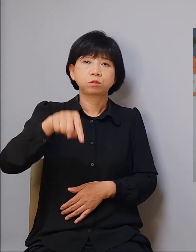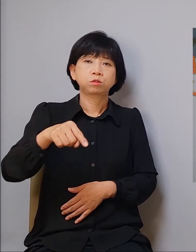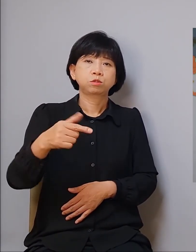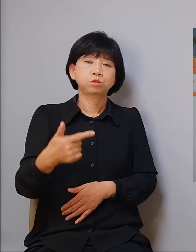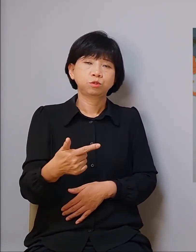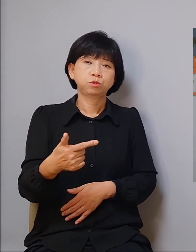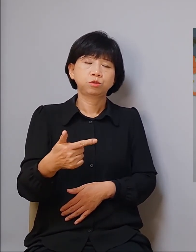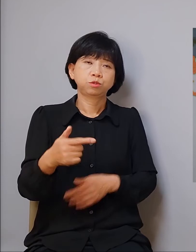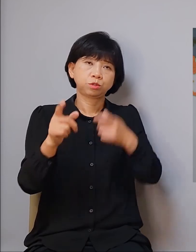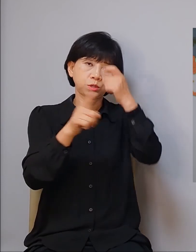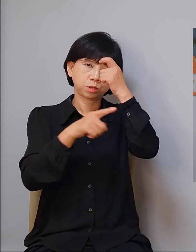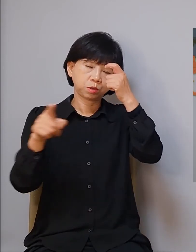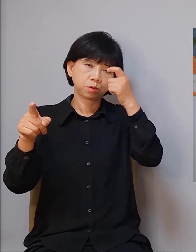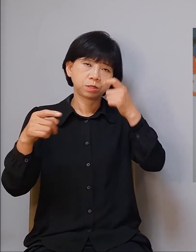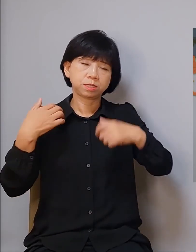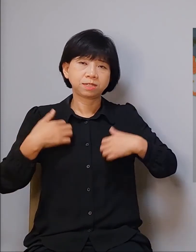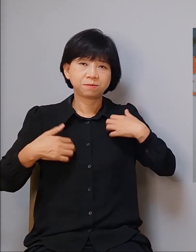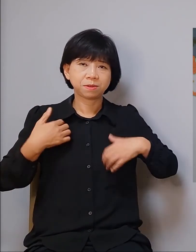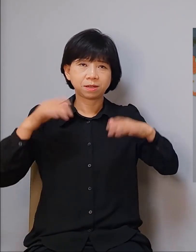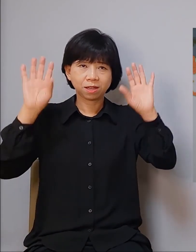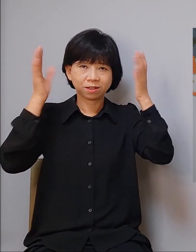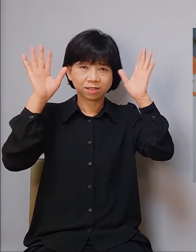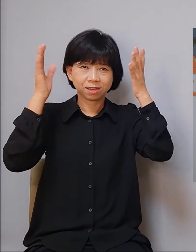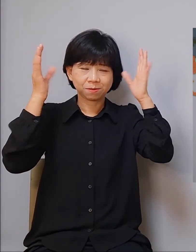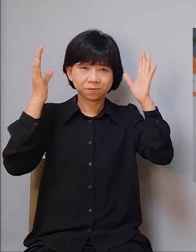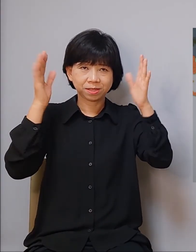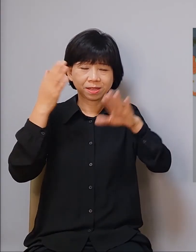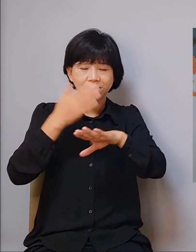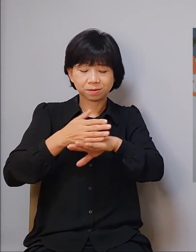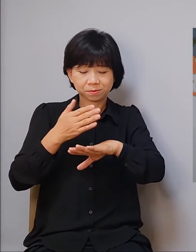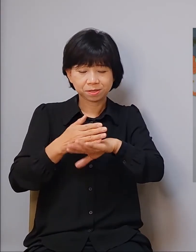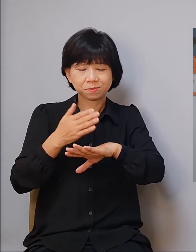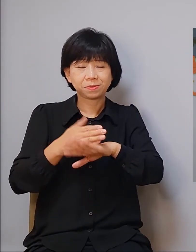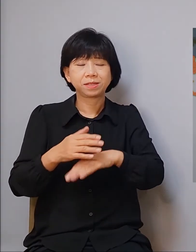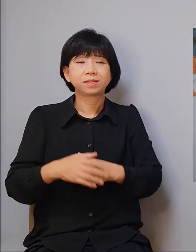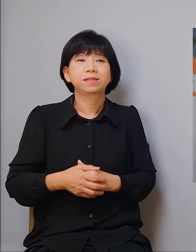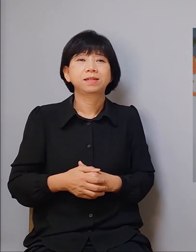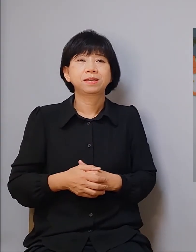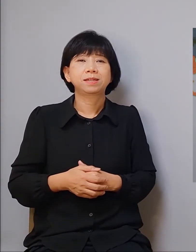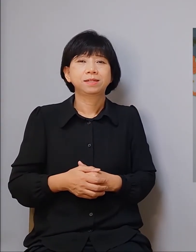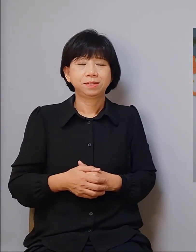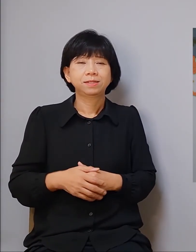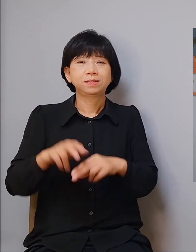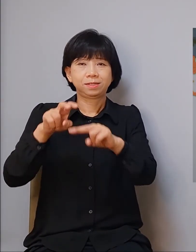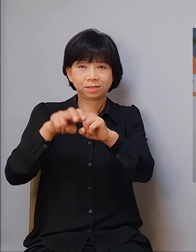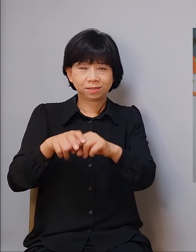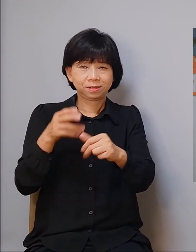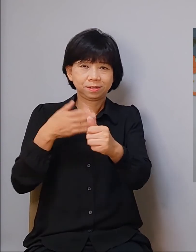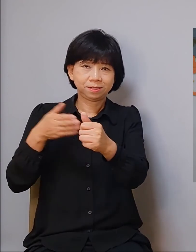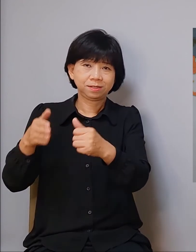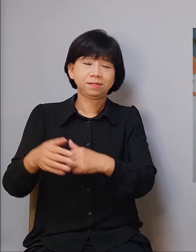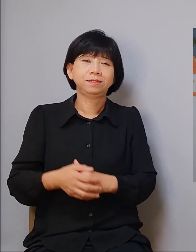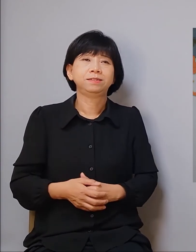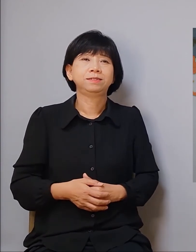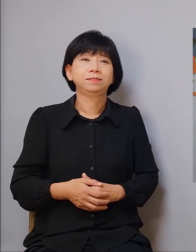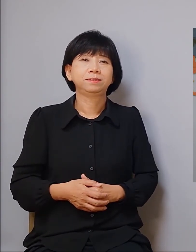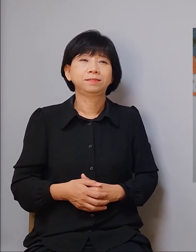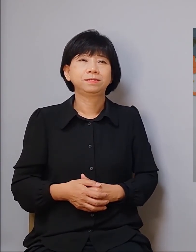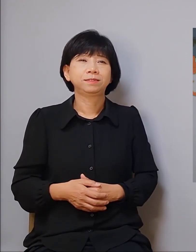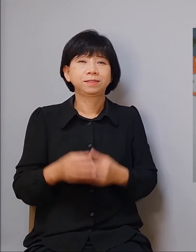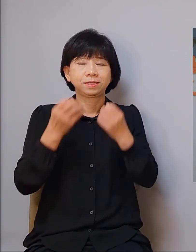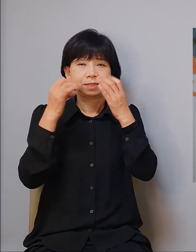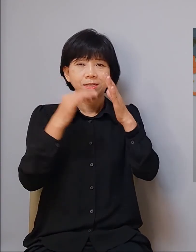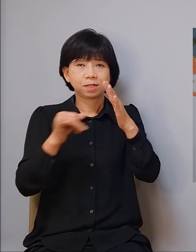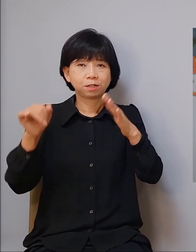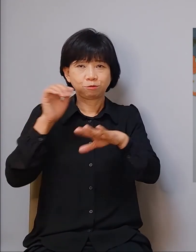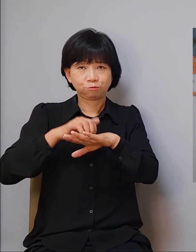저쪽에 계시네요. 우리 환영의 박수를 보냅니다. 감사합니다. 네, 앉아주시면 되겠습니다. 또 우리 새가족